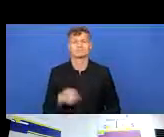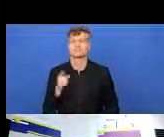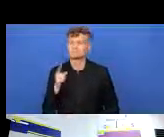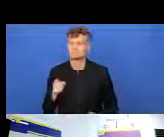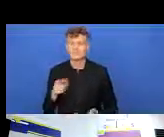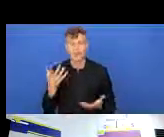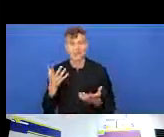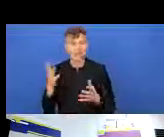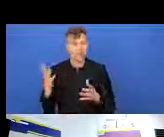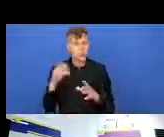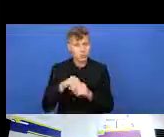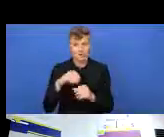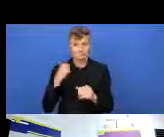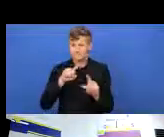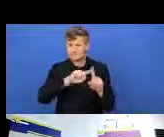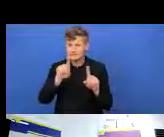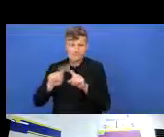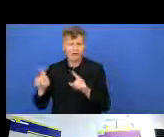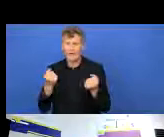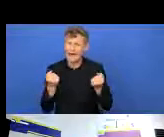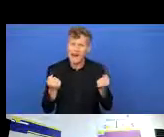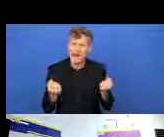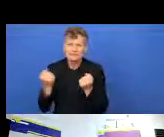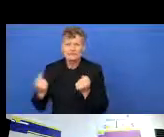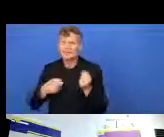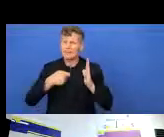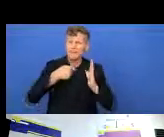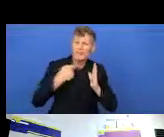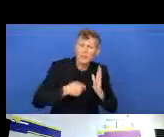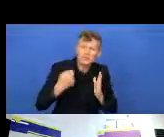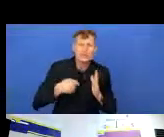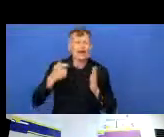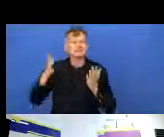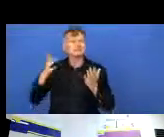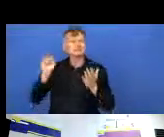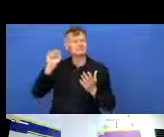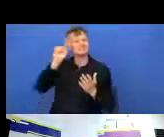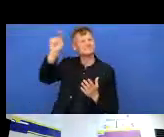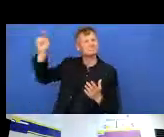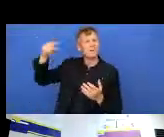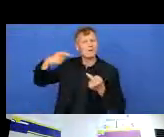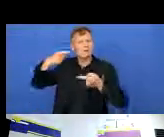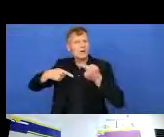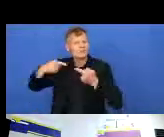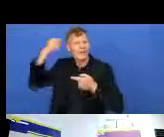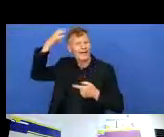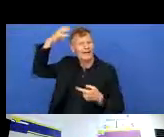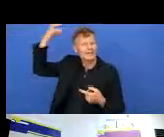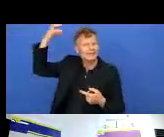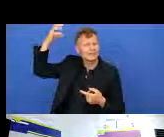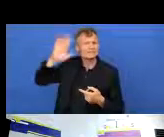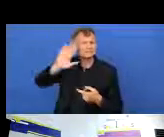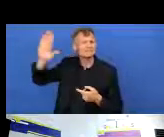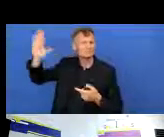personnes chargées de mettre en œuvre les politiques et les acteurs de l'éducation, sans oublier les familles, bien entendu. Il